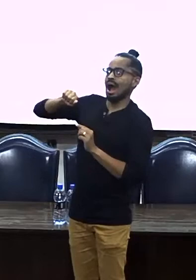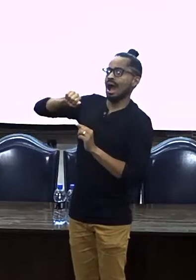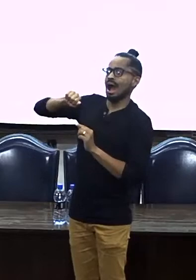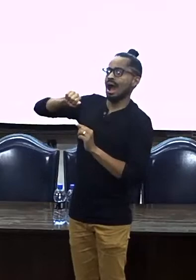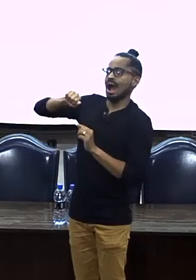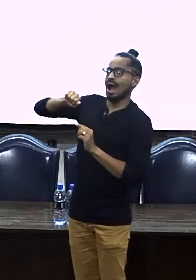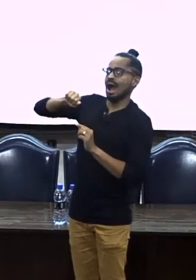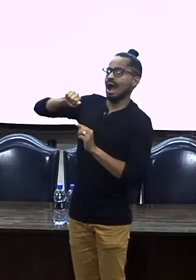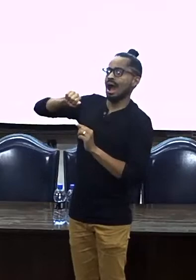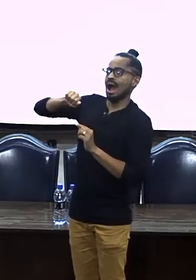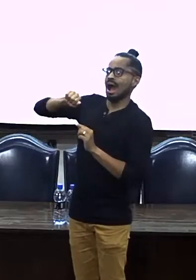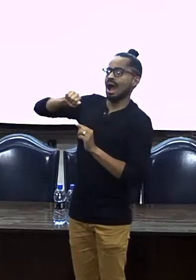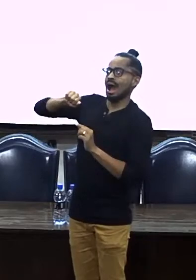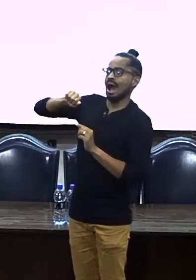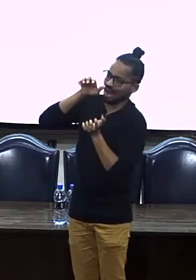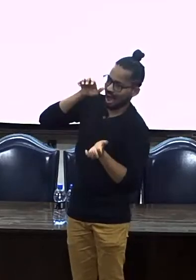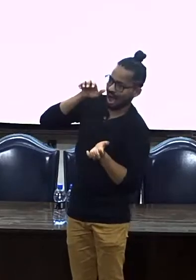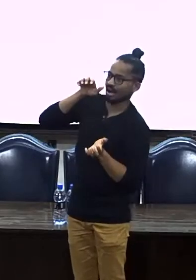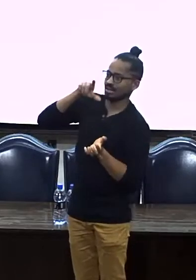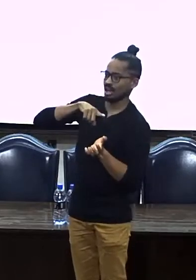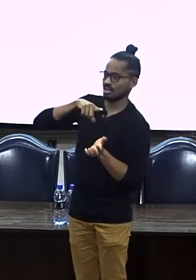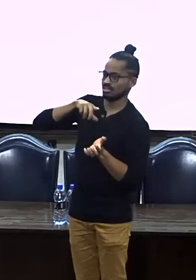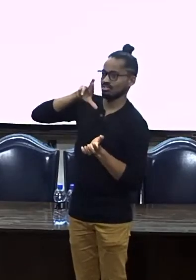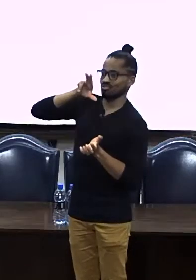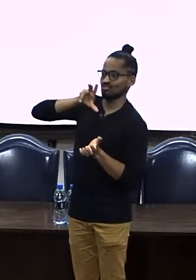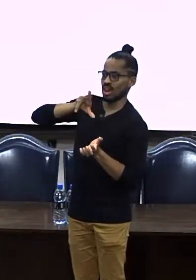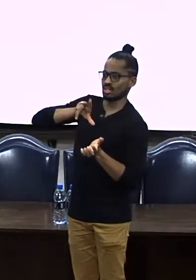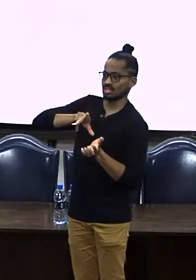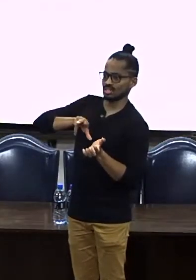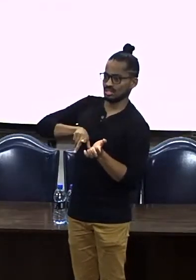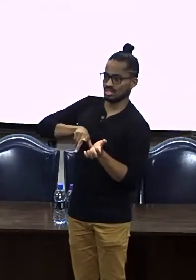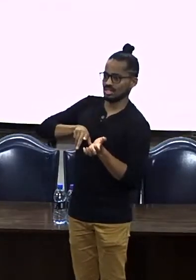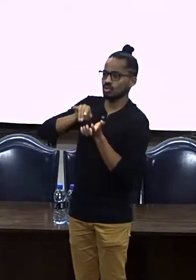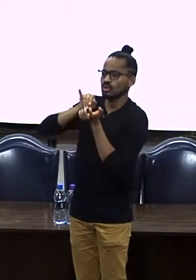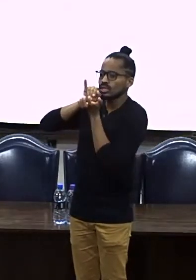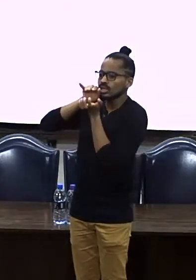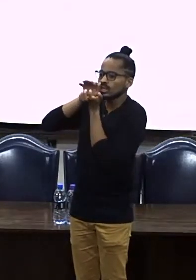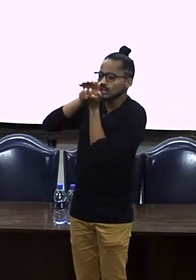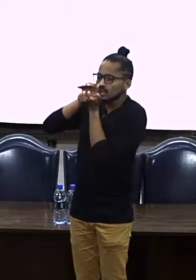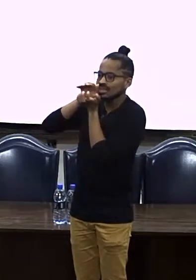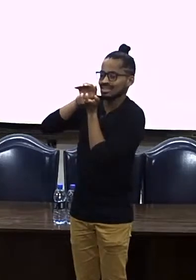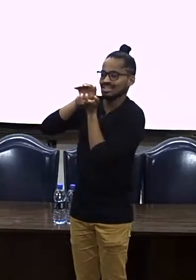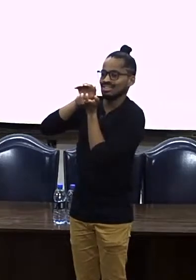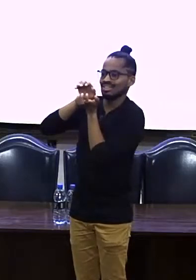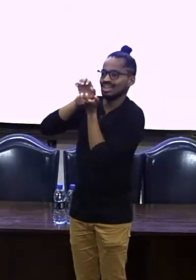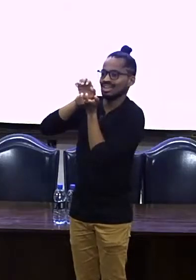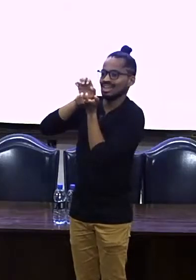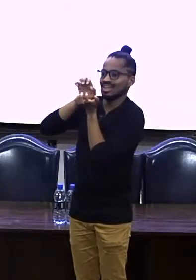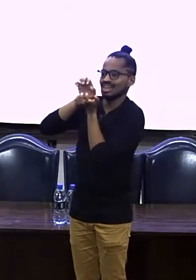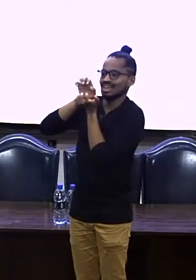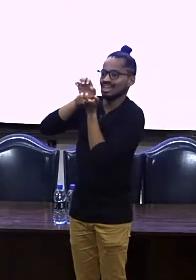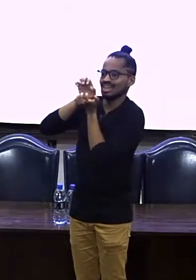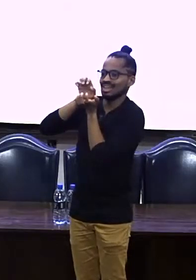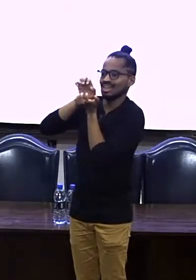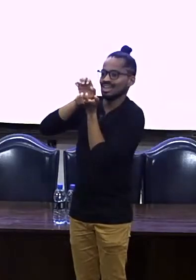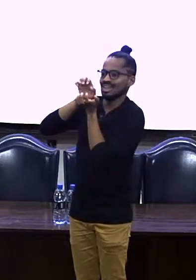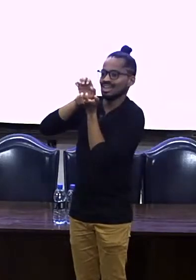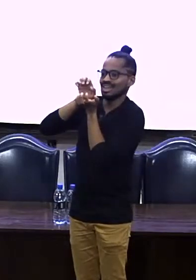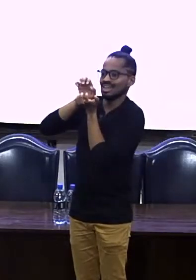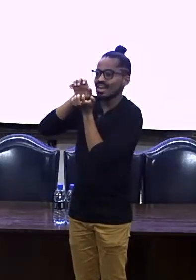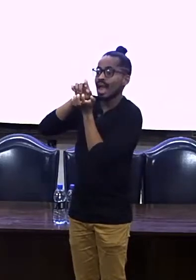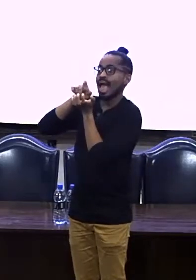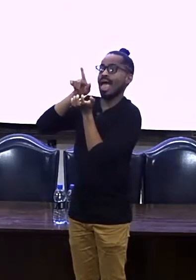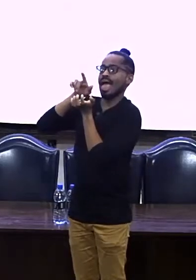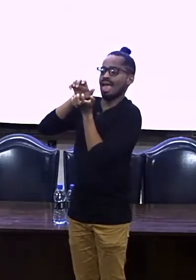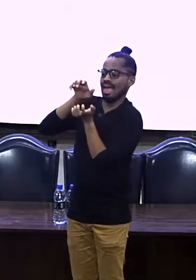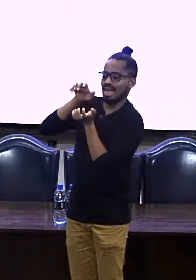So we are going to talk about prominent syllables. So we have to understand, we have to